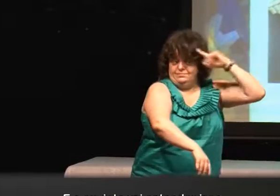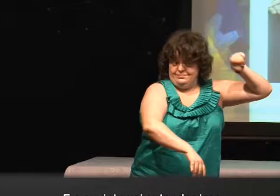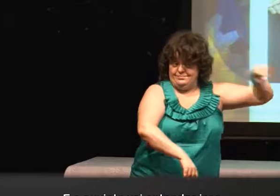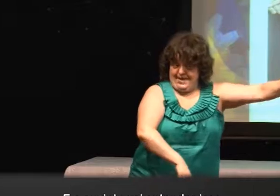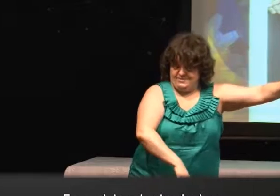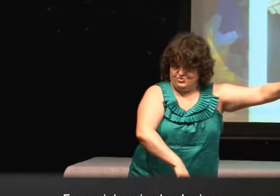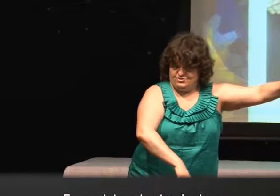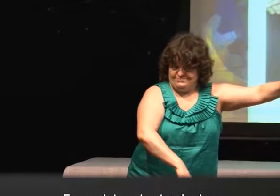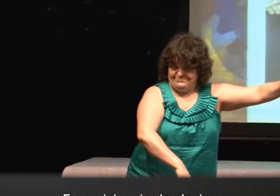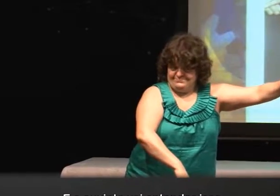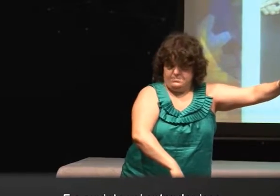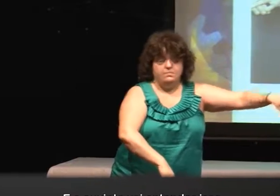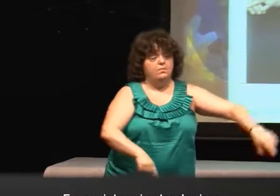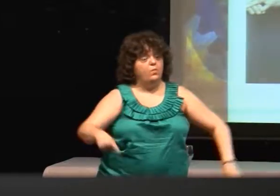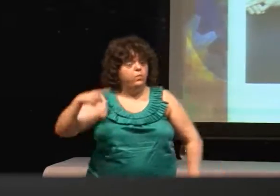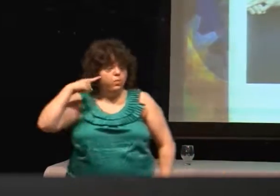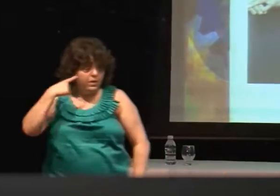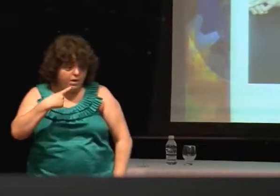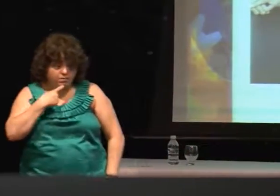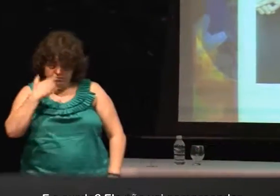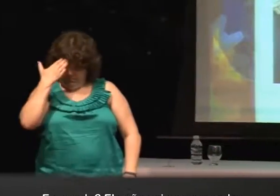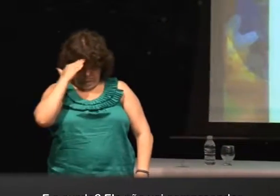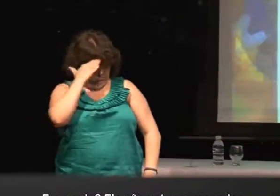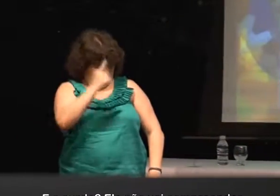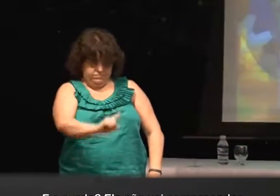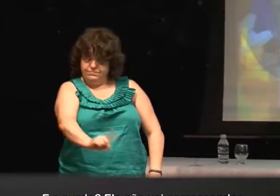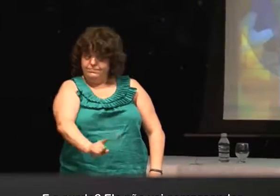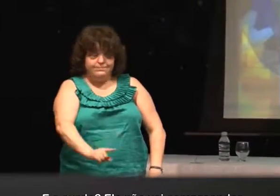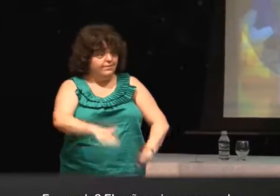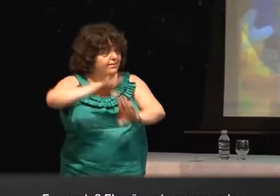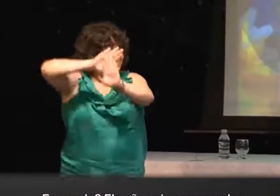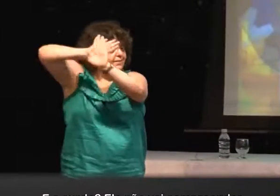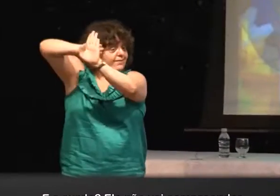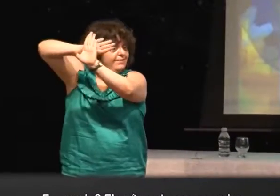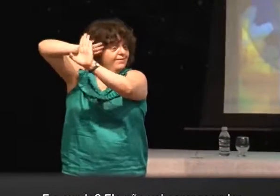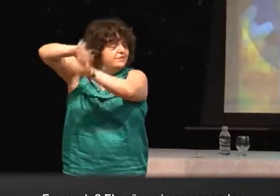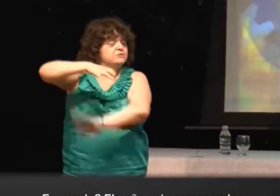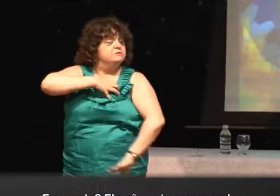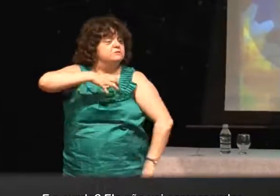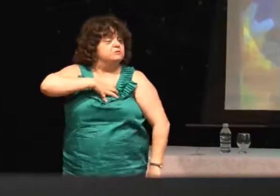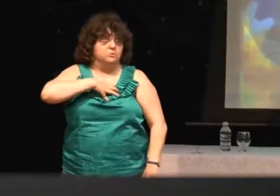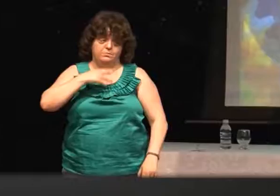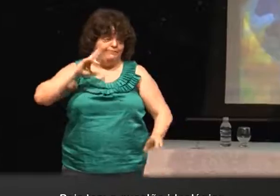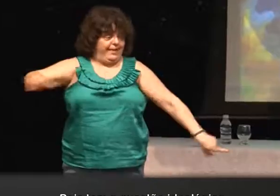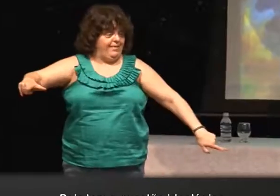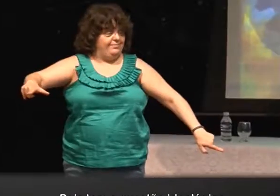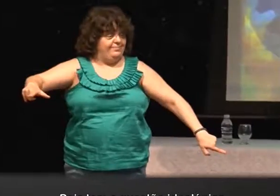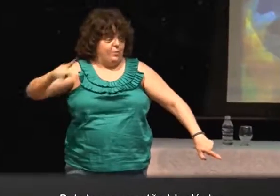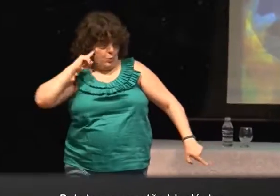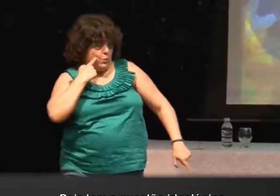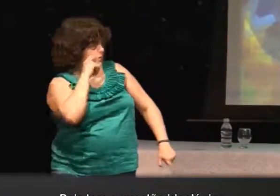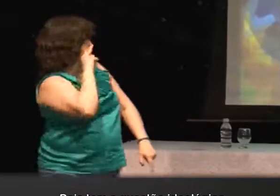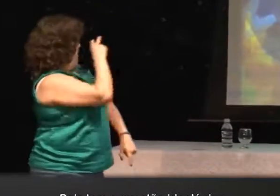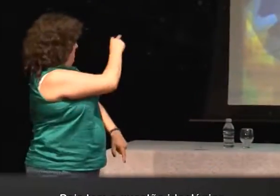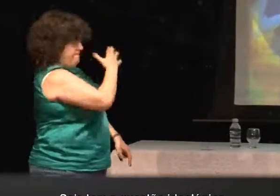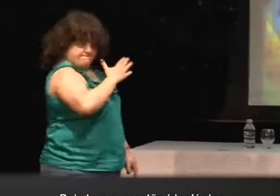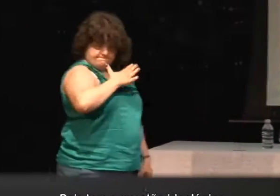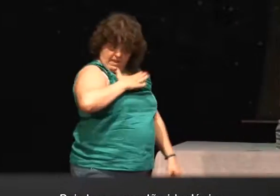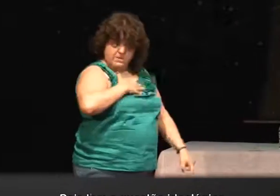E o ouvinte vai entender isso. E o surdo? Ele não vai compreender, porque tem a questão